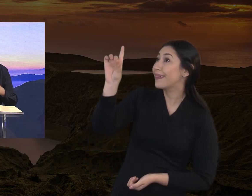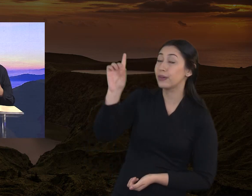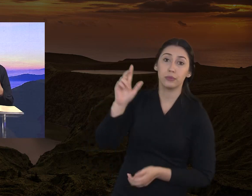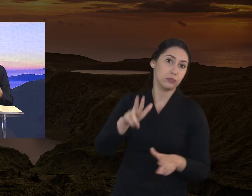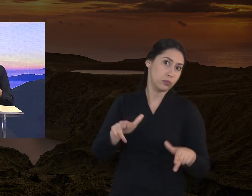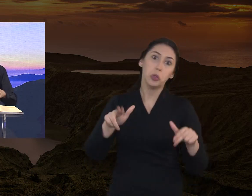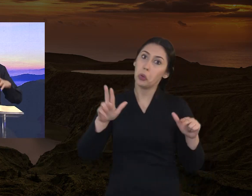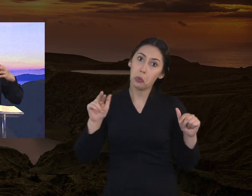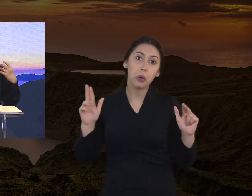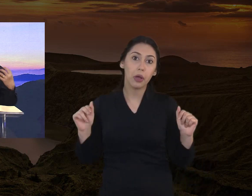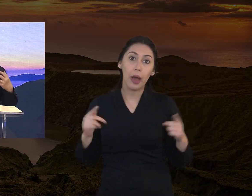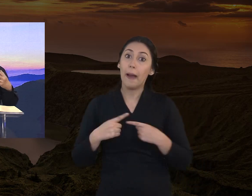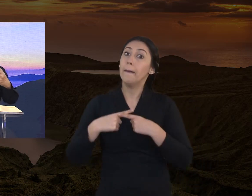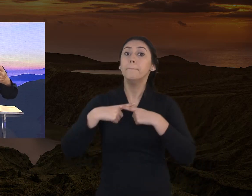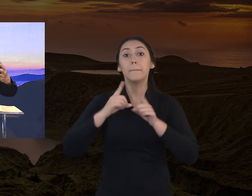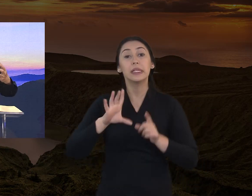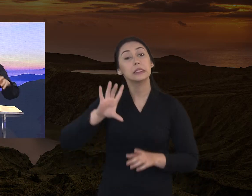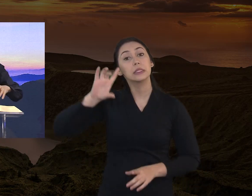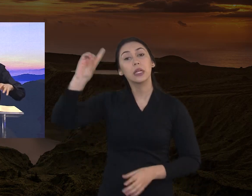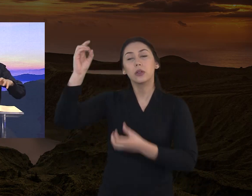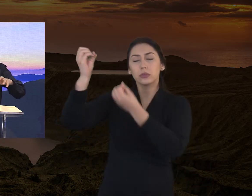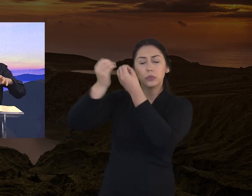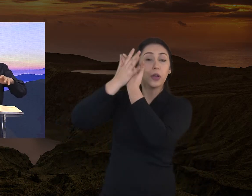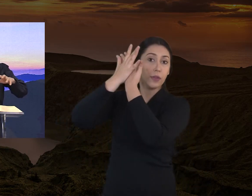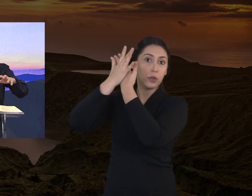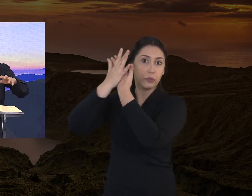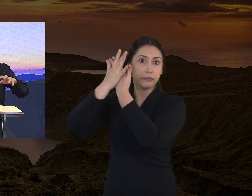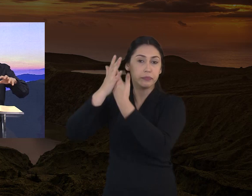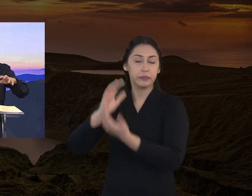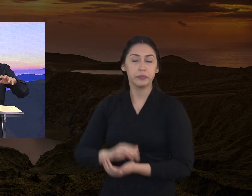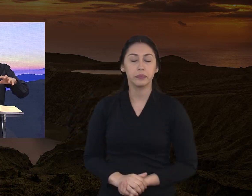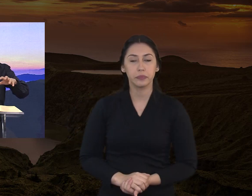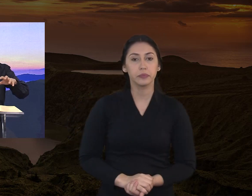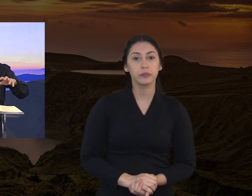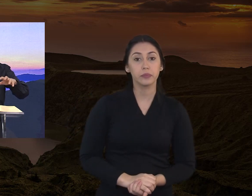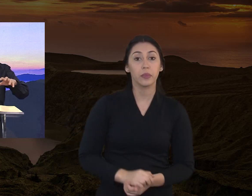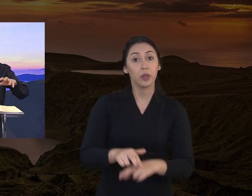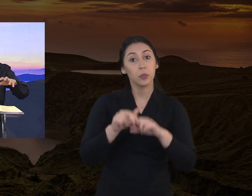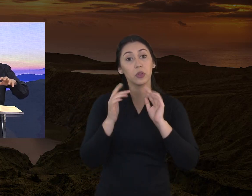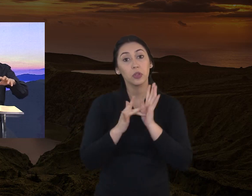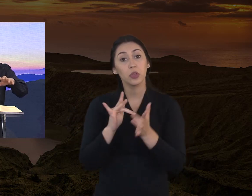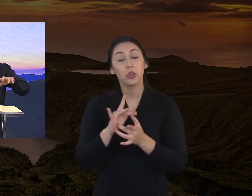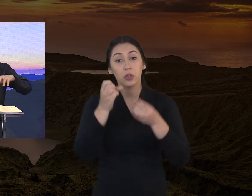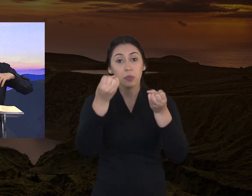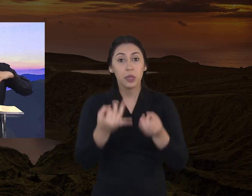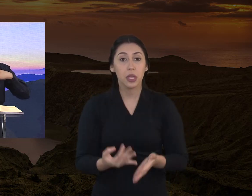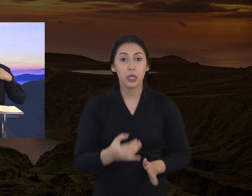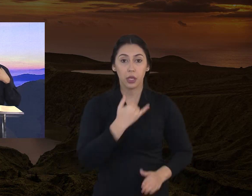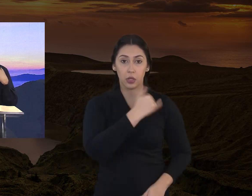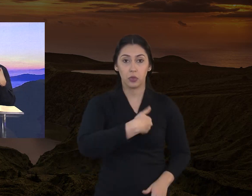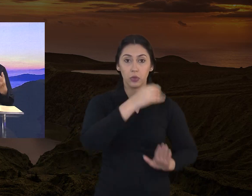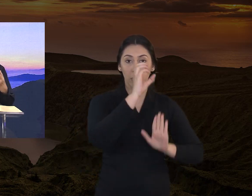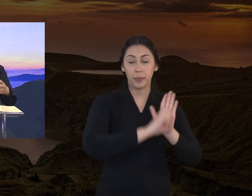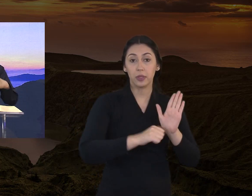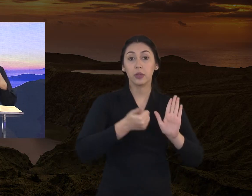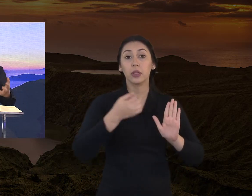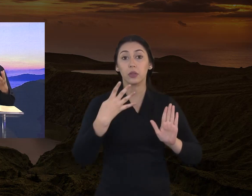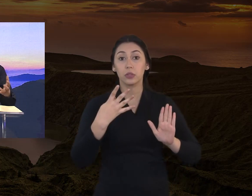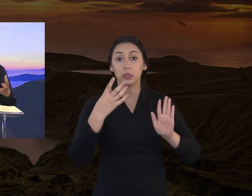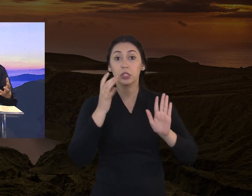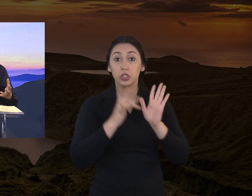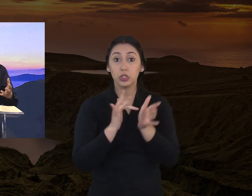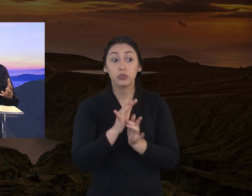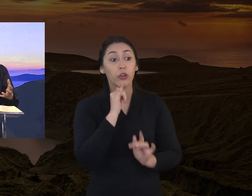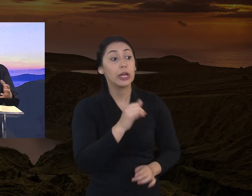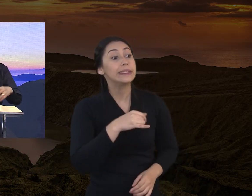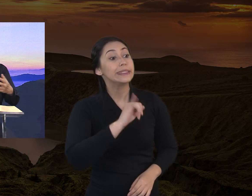que está no seio do Pai é quem o revelou. Então, por isso que Jesus disse em João 14, quem me vê a mim, vê o